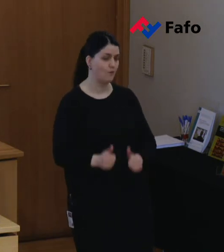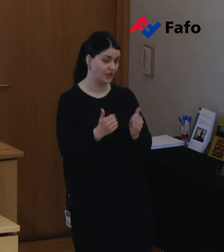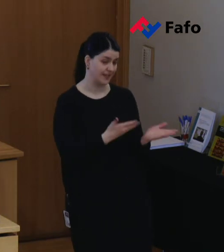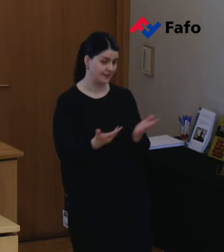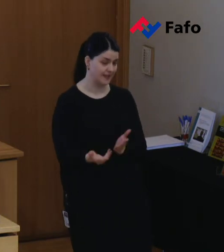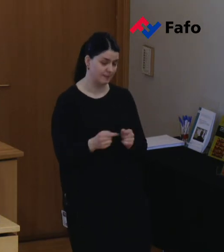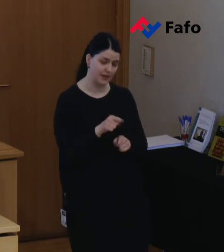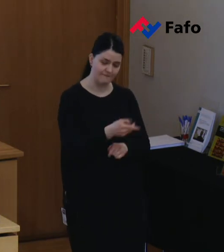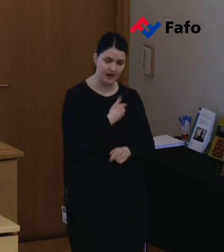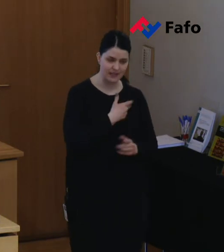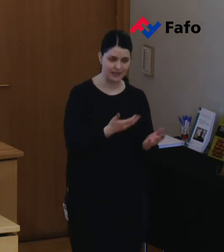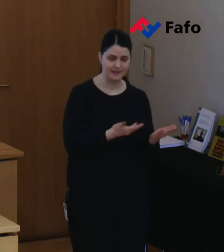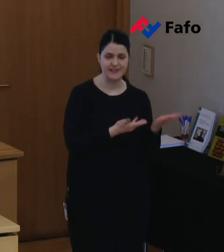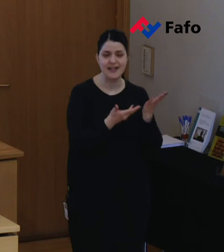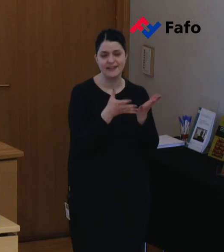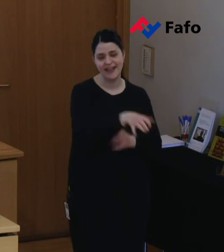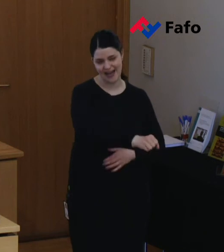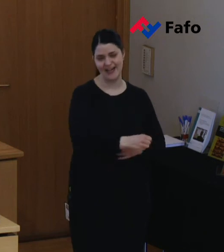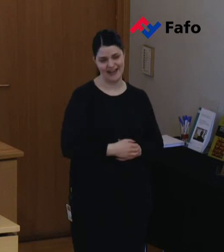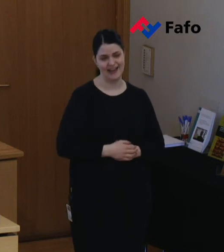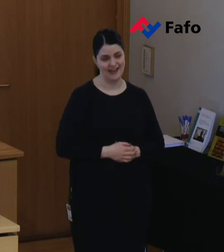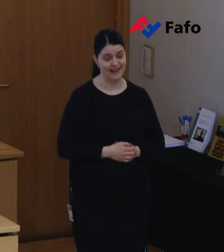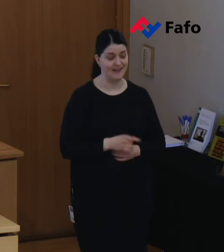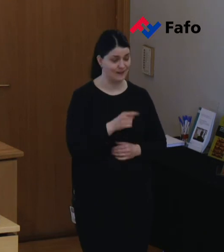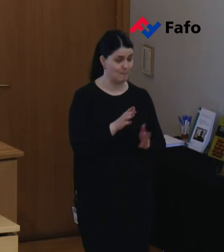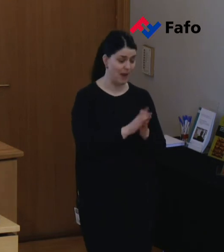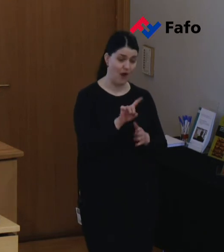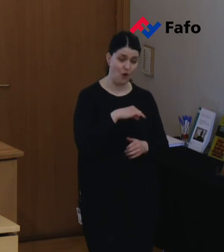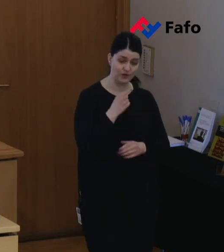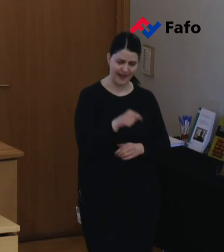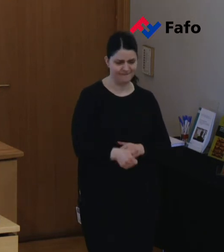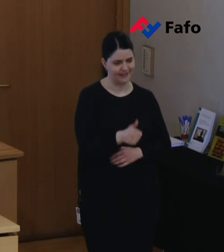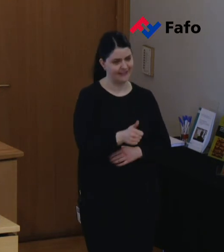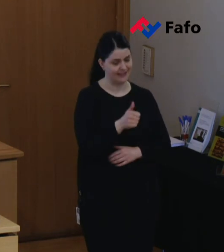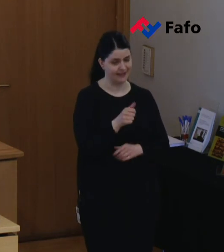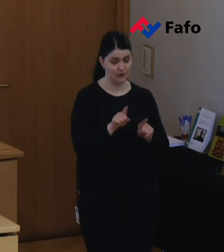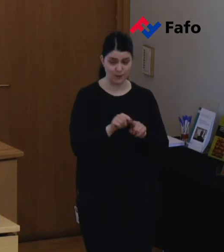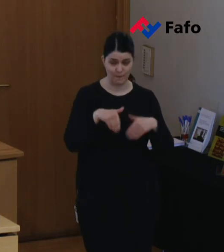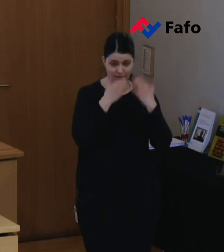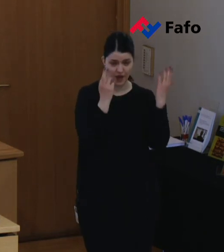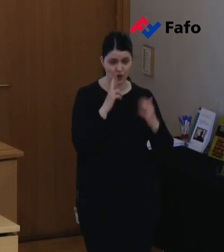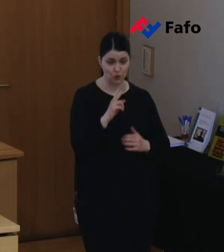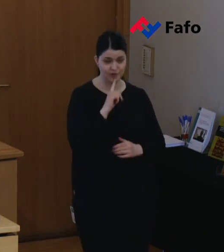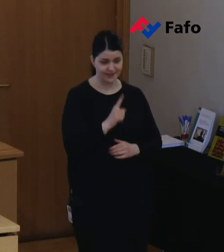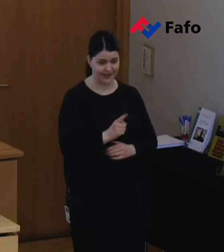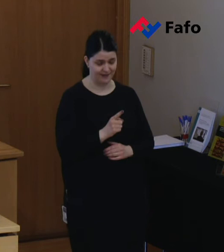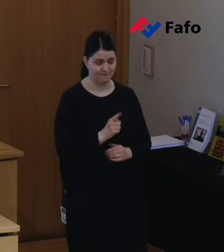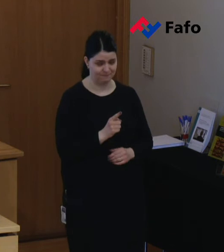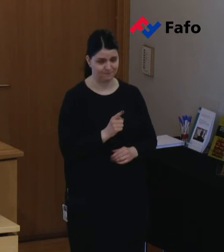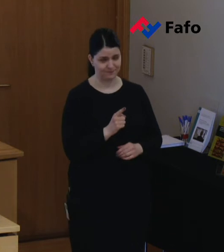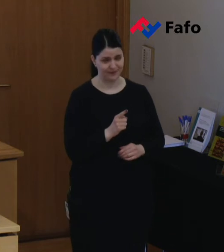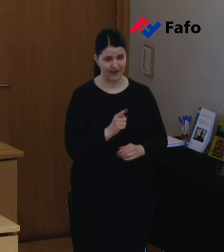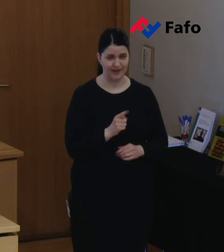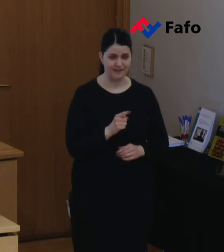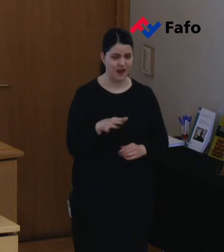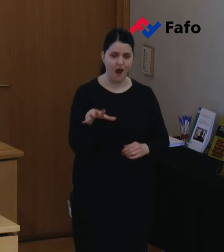det så tilgjengelig og så sammen med oss har vært veldig viktig. Og som Dagrun sier, hvis det har vært vanskelig, det jo ikke sånn at